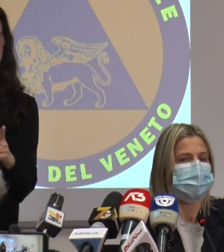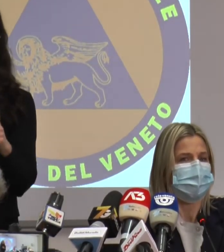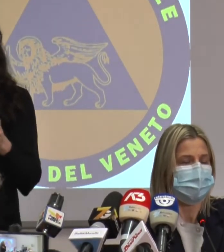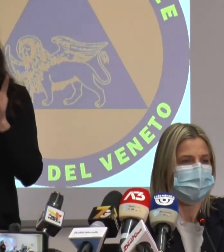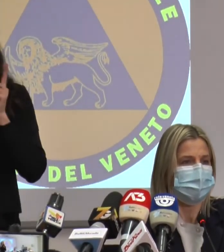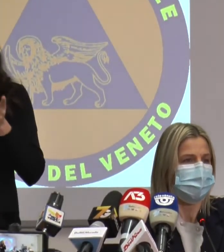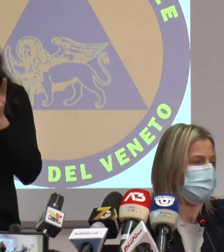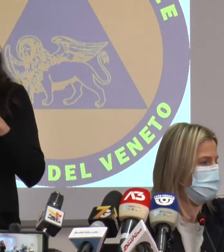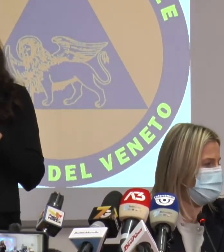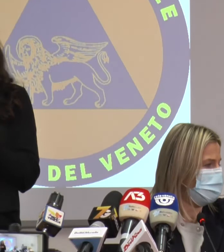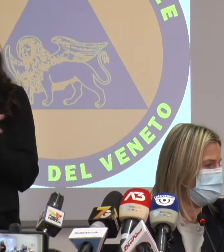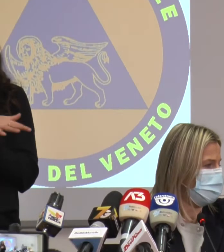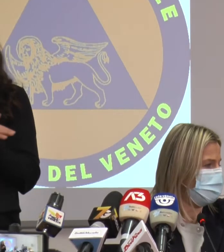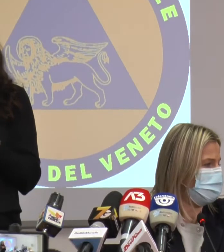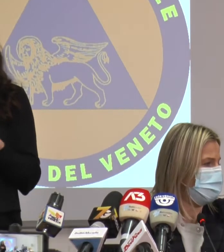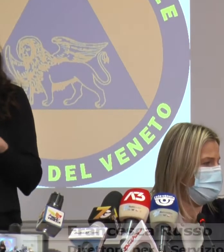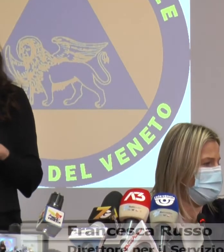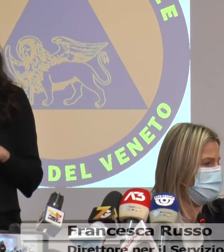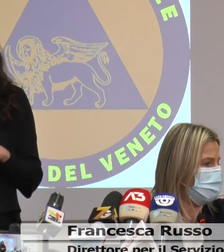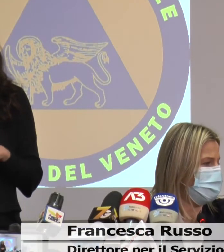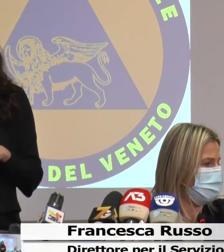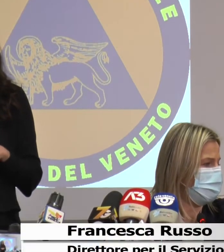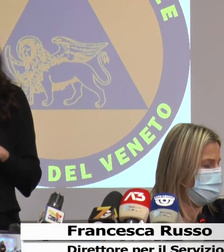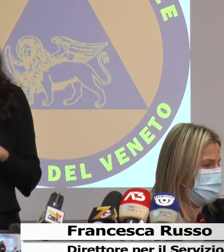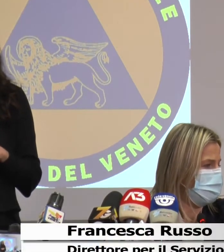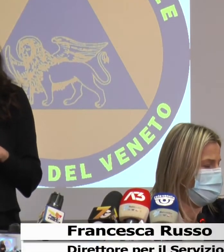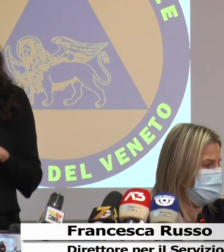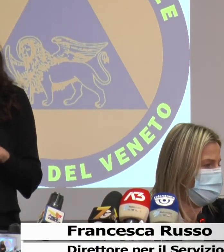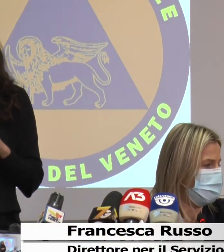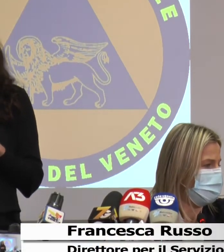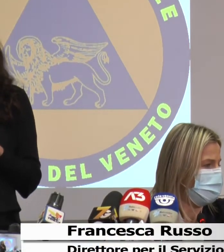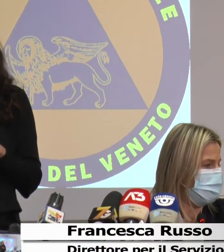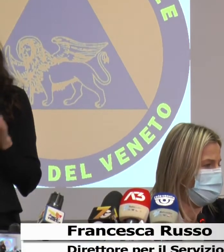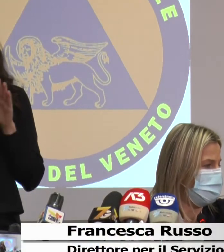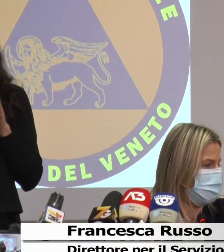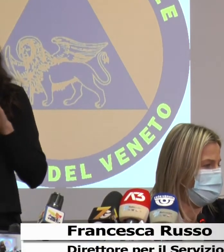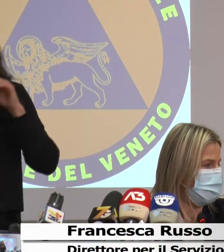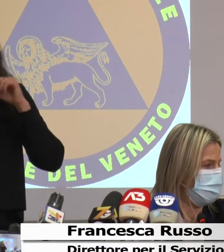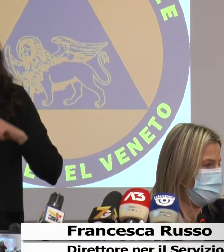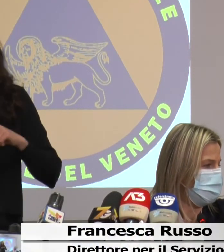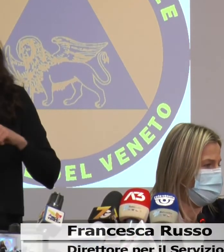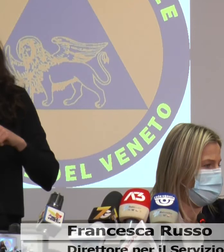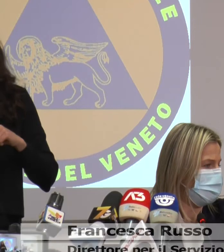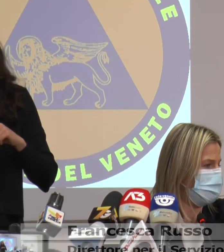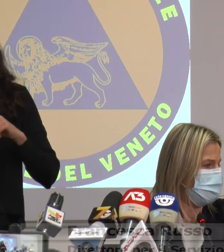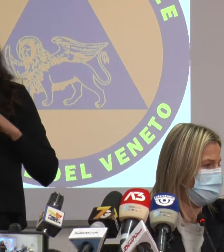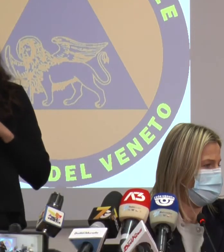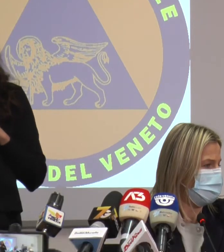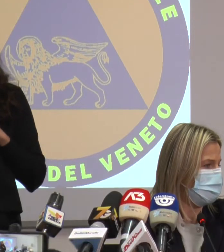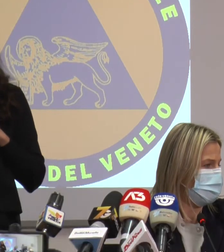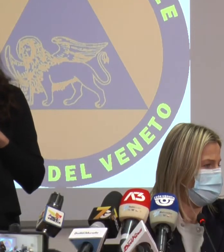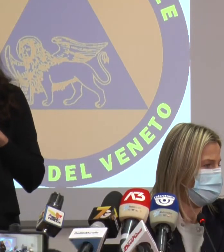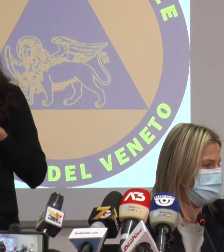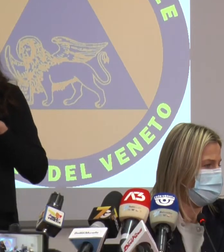quindi avremo gli operatori sanitari, come ha detto l'assessore, poi avremo la popolazione generale suddivisa in soggetti